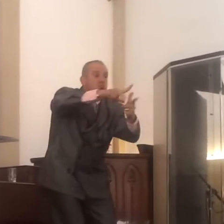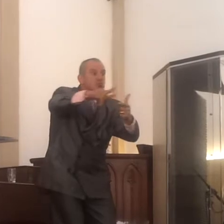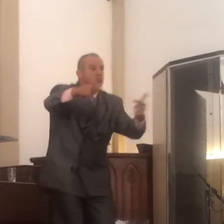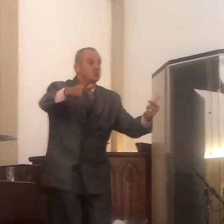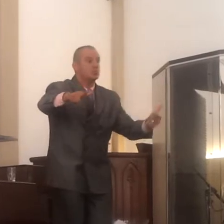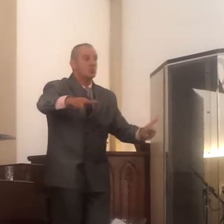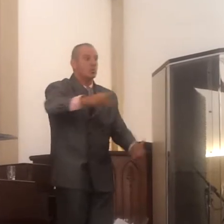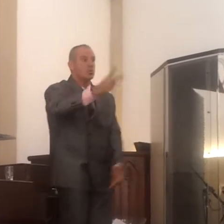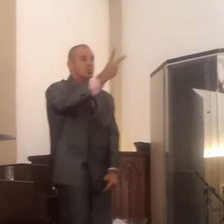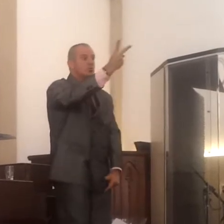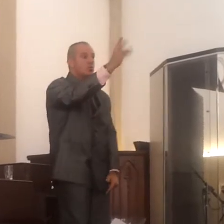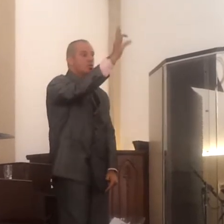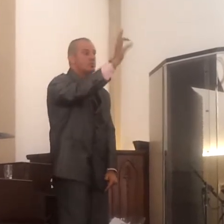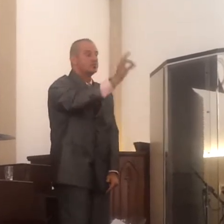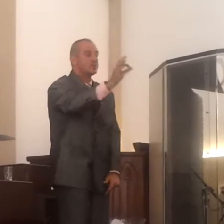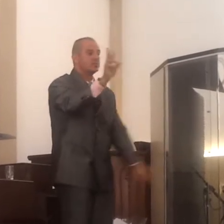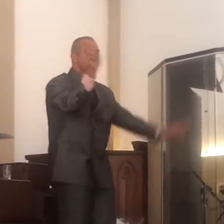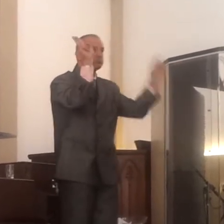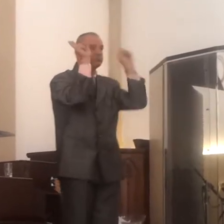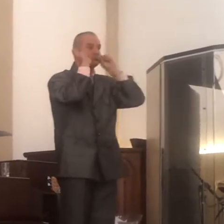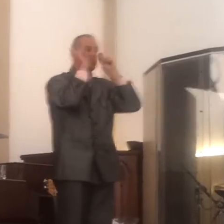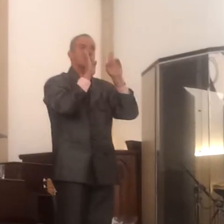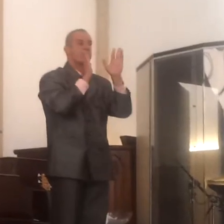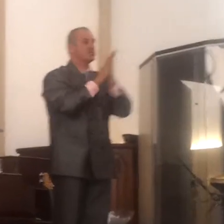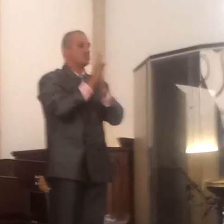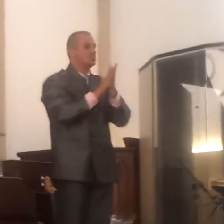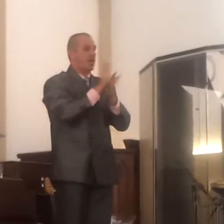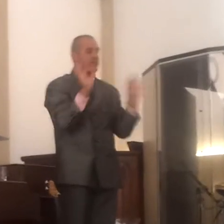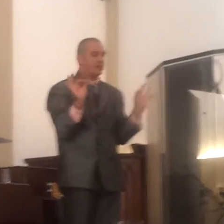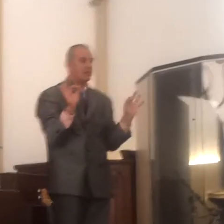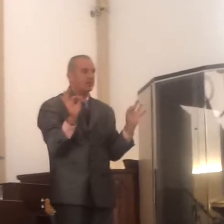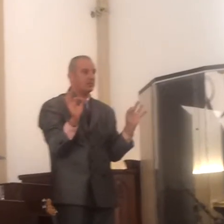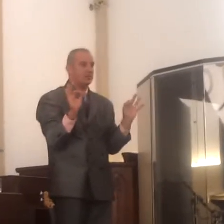mundo e que ainda não ouviram a palavra de Deus.